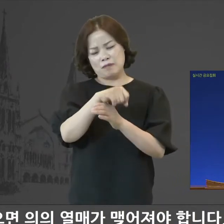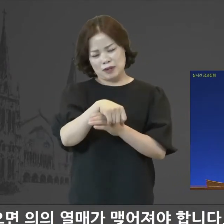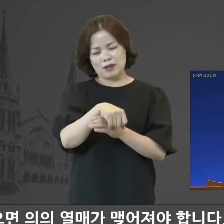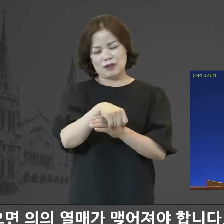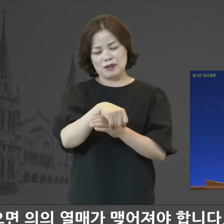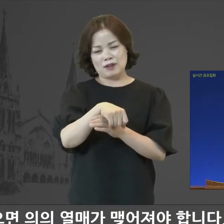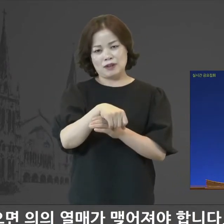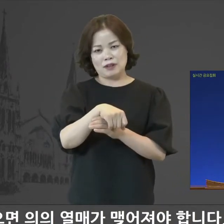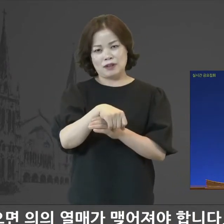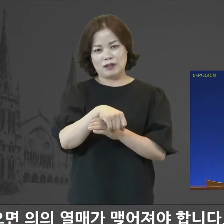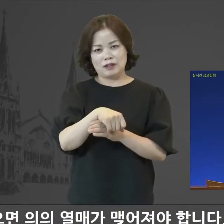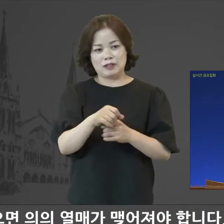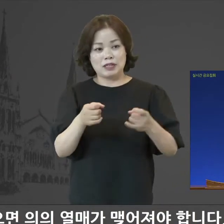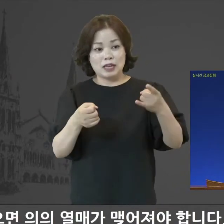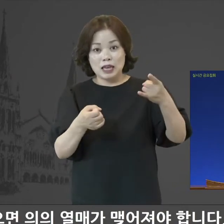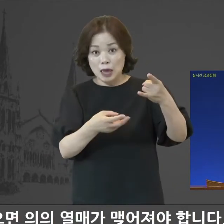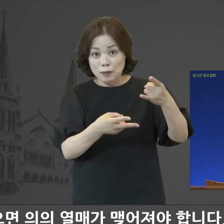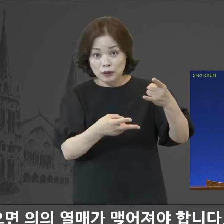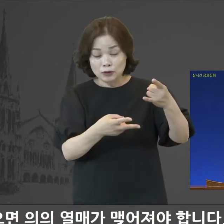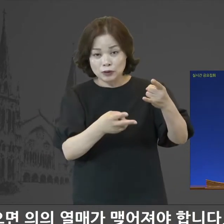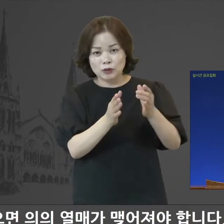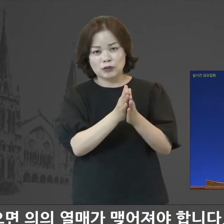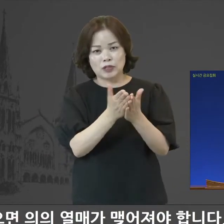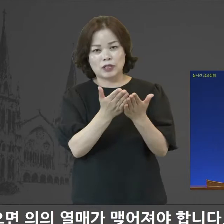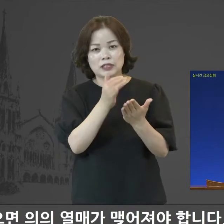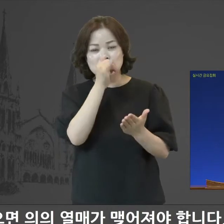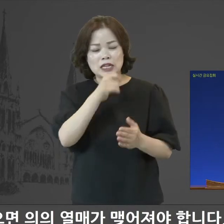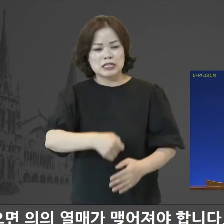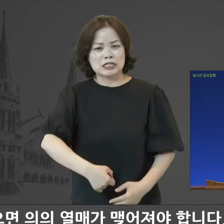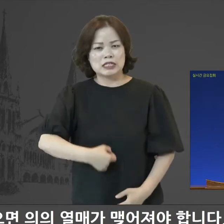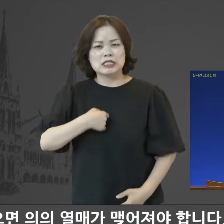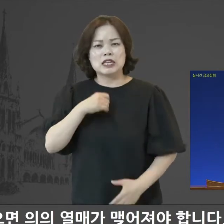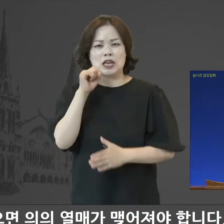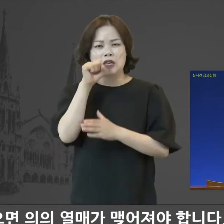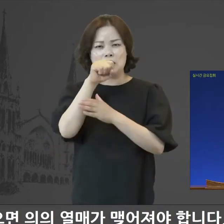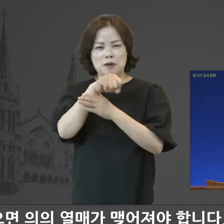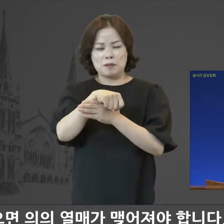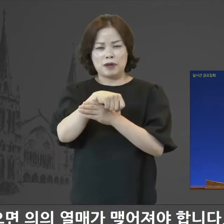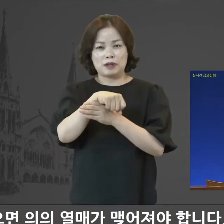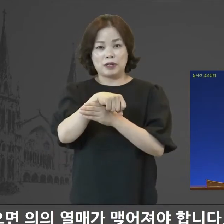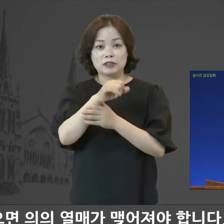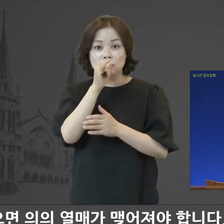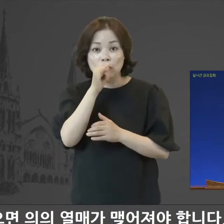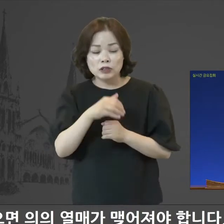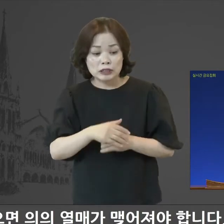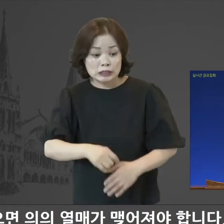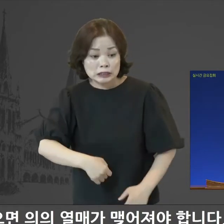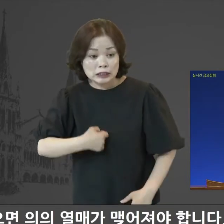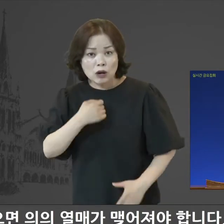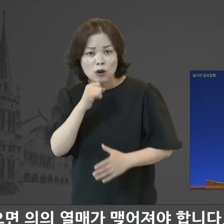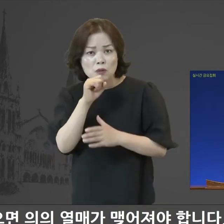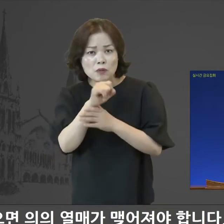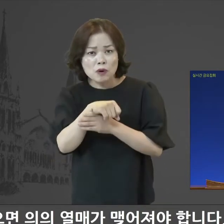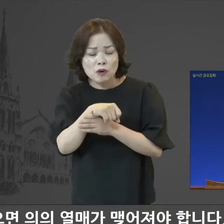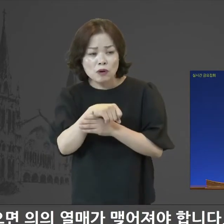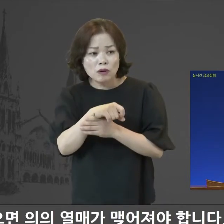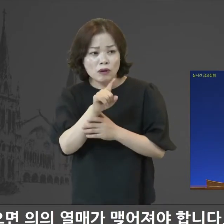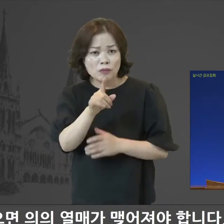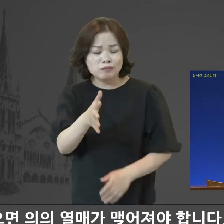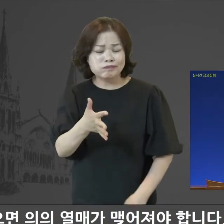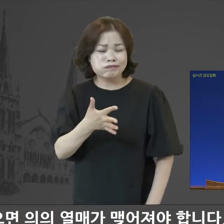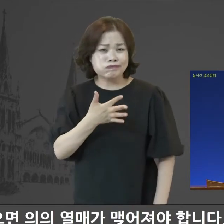되는 겁니다. 이건 에베소서 때 조금 더 다루게 됩니다. 의의 열매가 맺어져야 돼요. 내가 의의 열매가 하나도